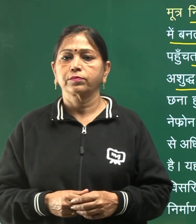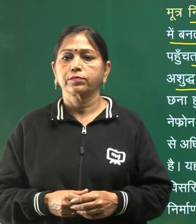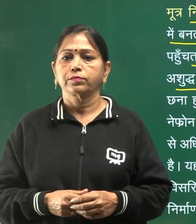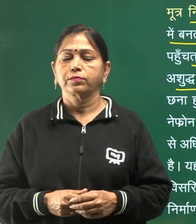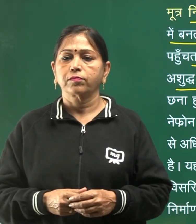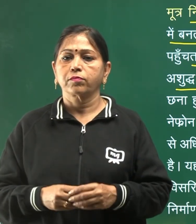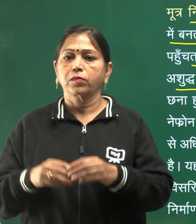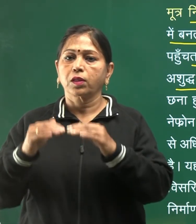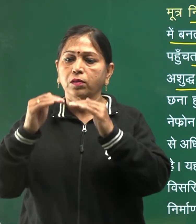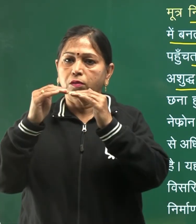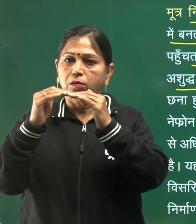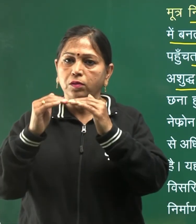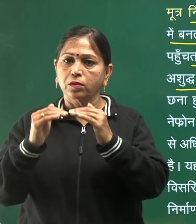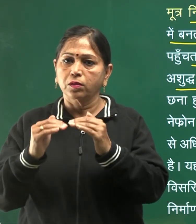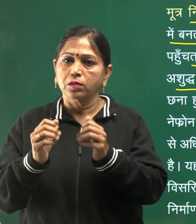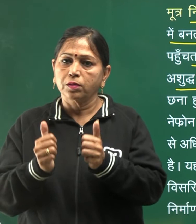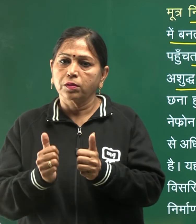नीचे बैठ जाते हैं।